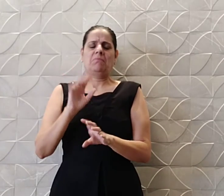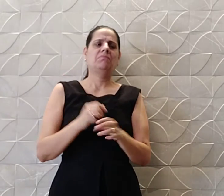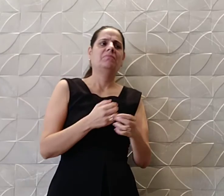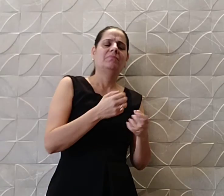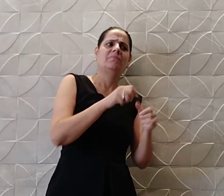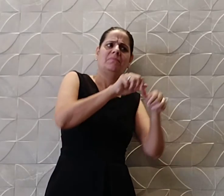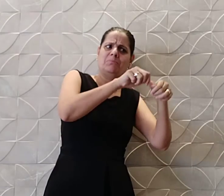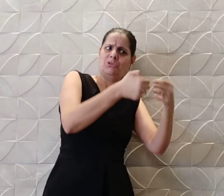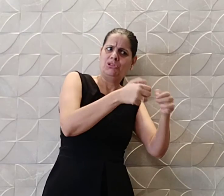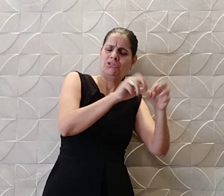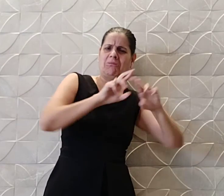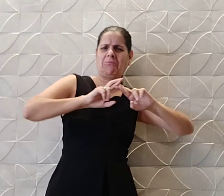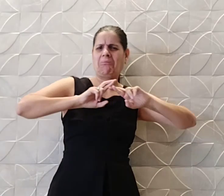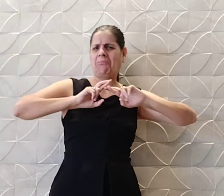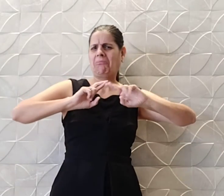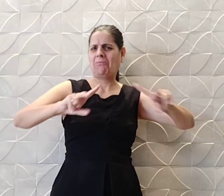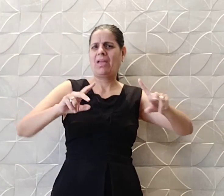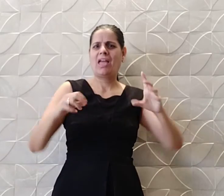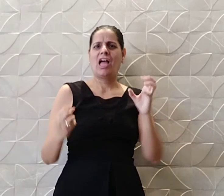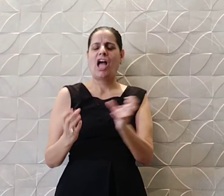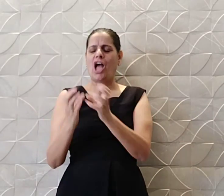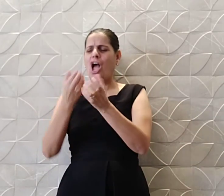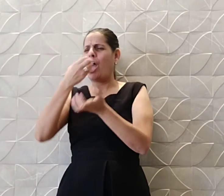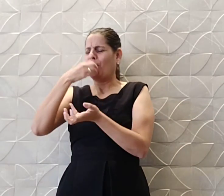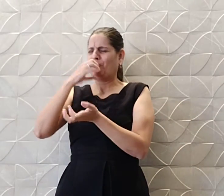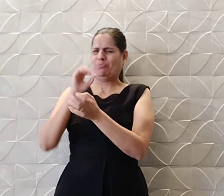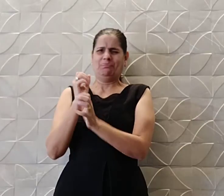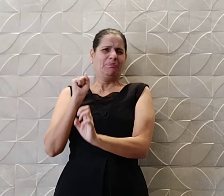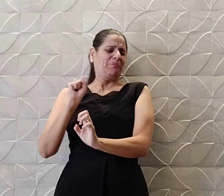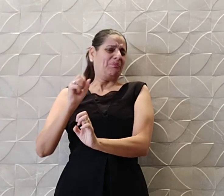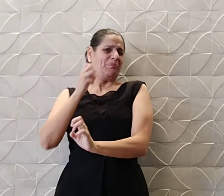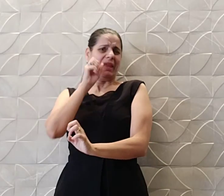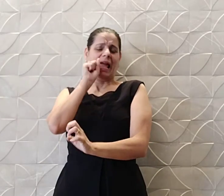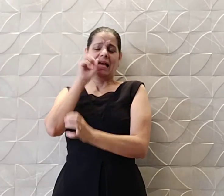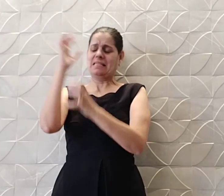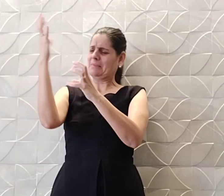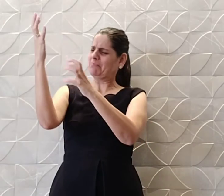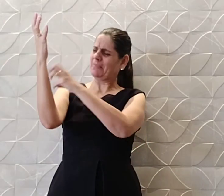limão. Era um fruto azedo e sem muita função.